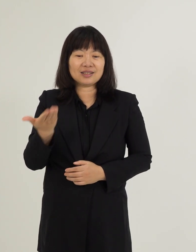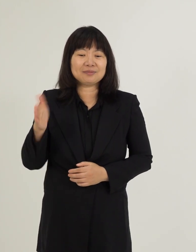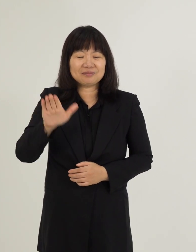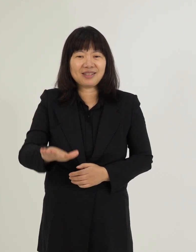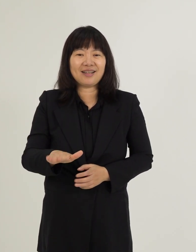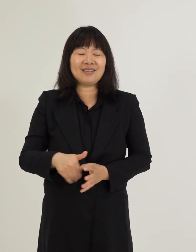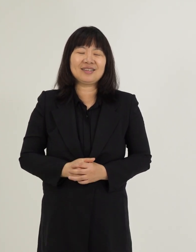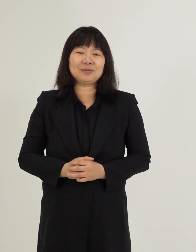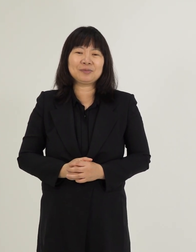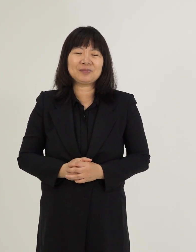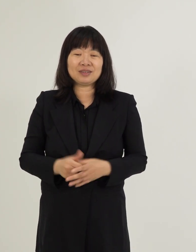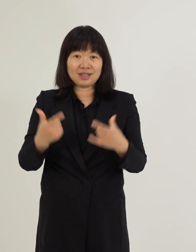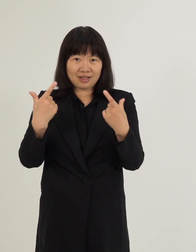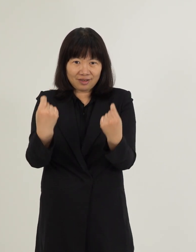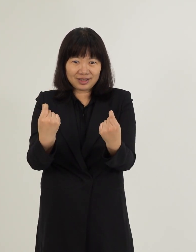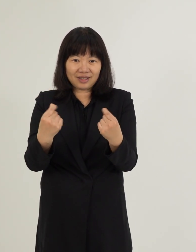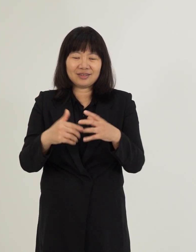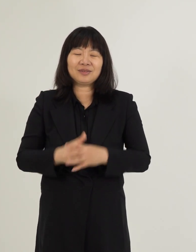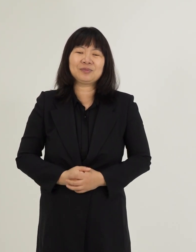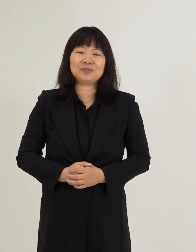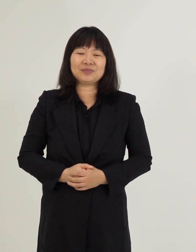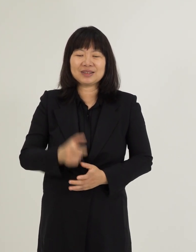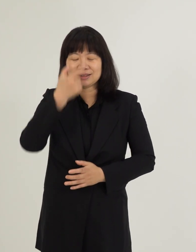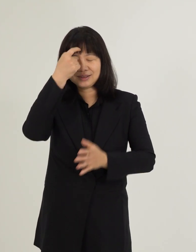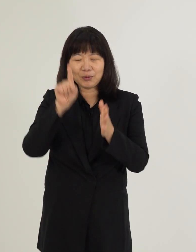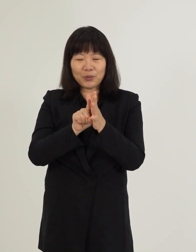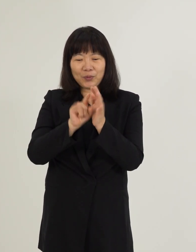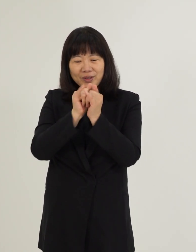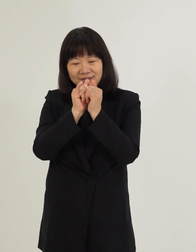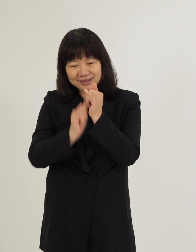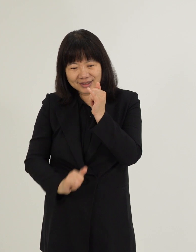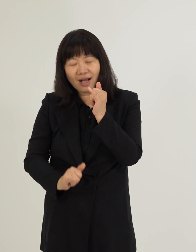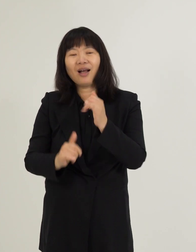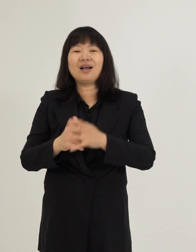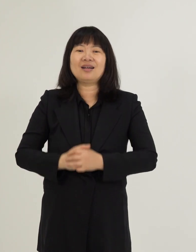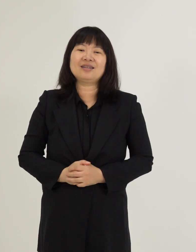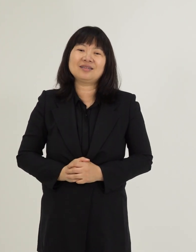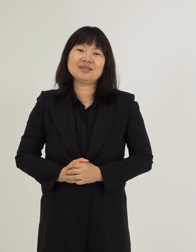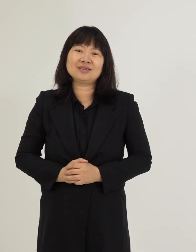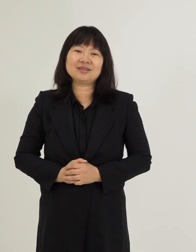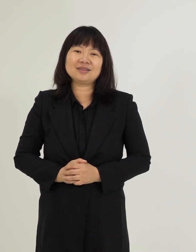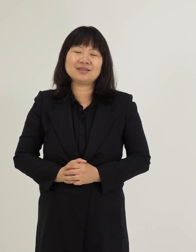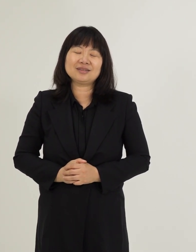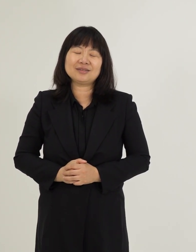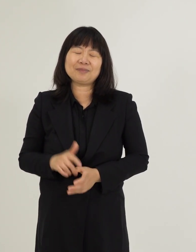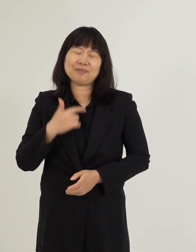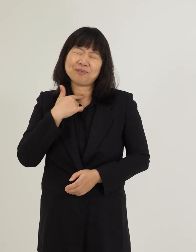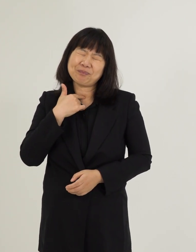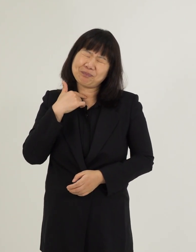그러나 이렇게 기독교 역사에 유례없는